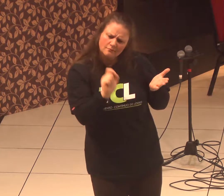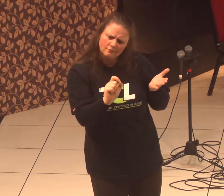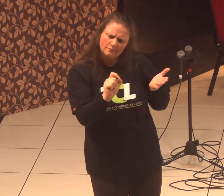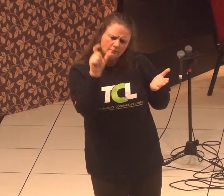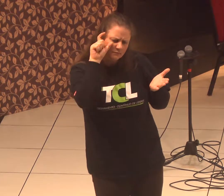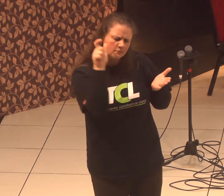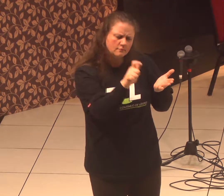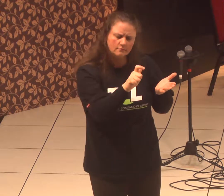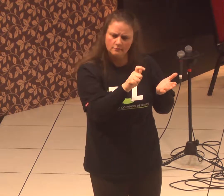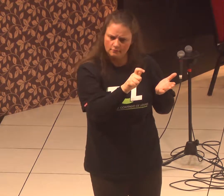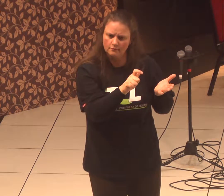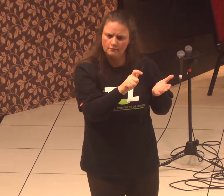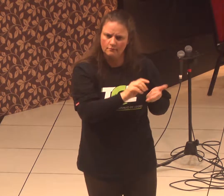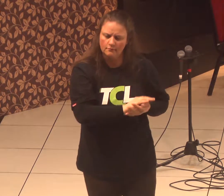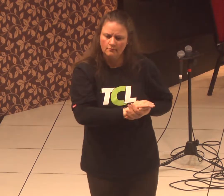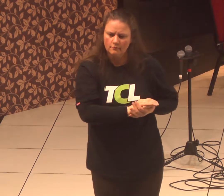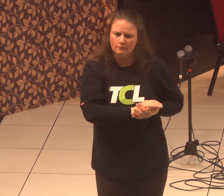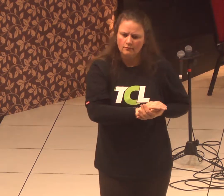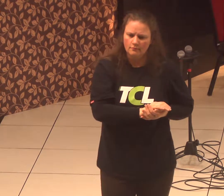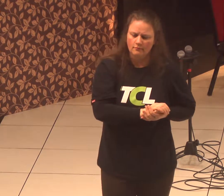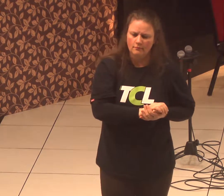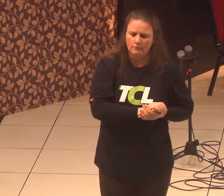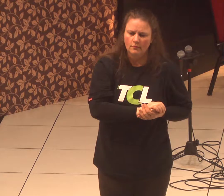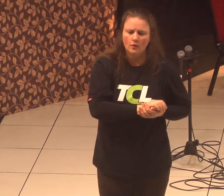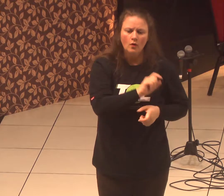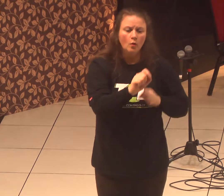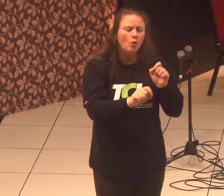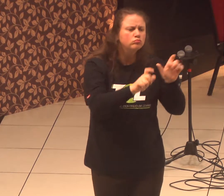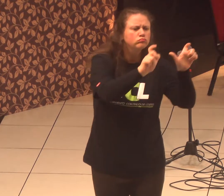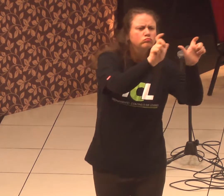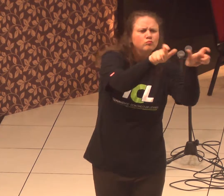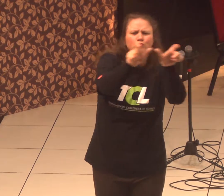interessante. Está dizendo por onde forem.